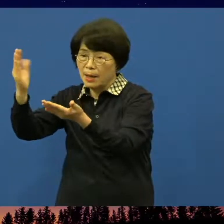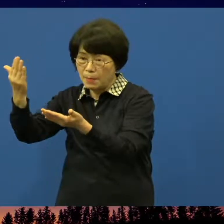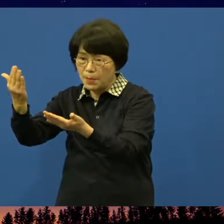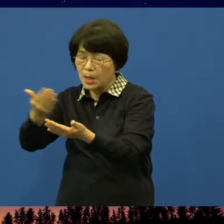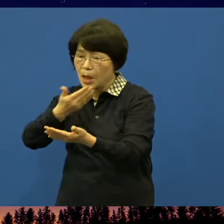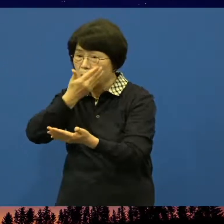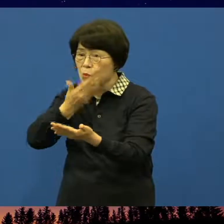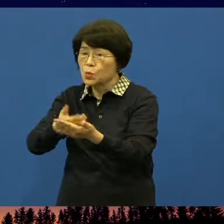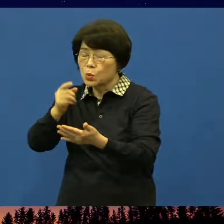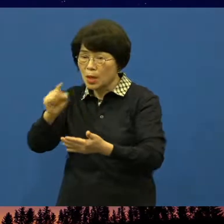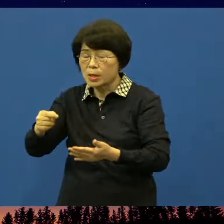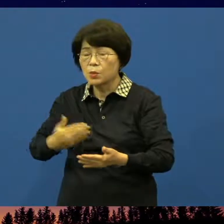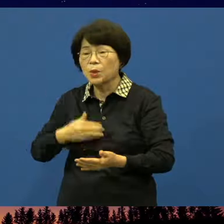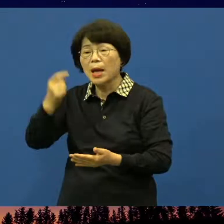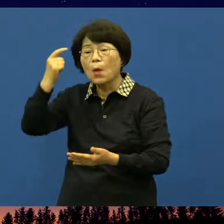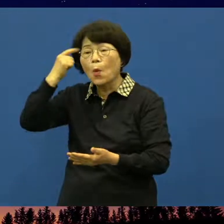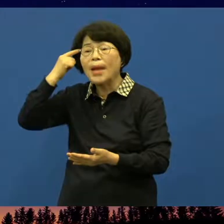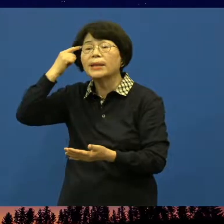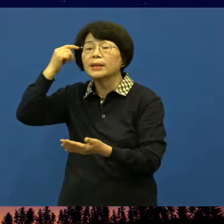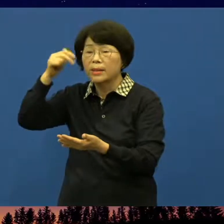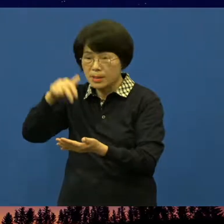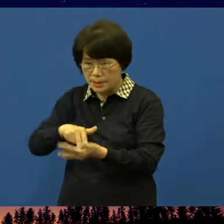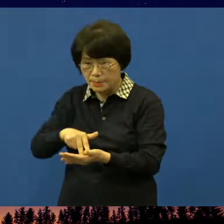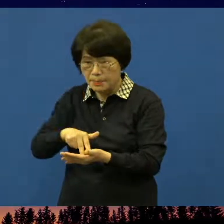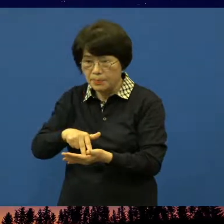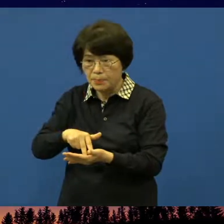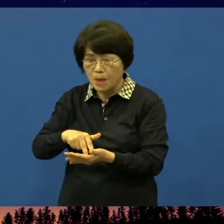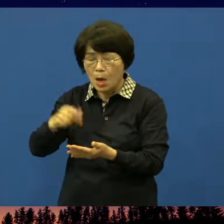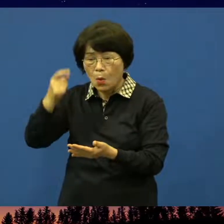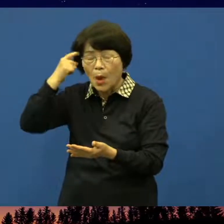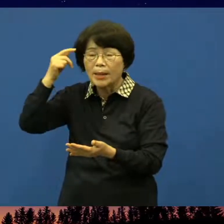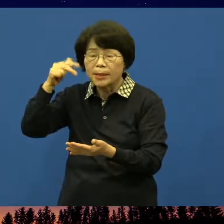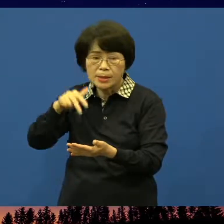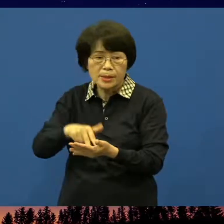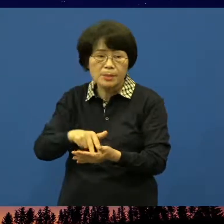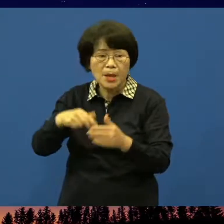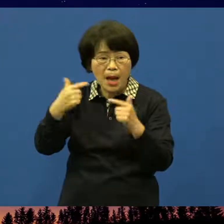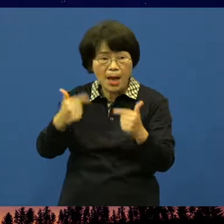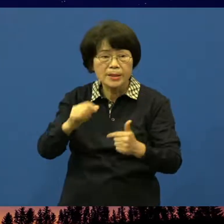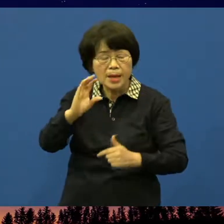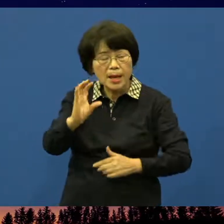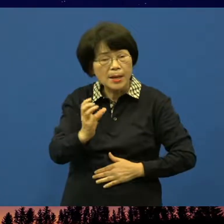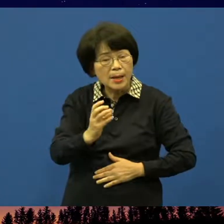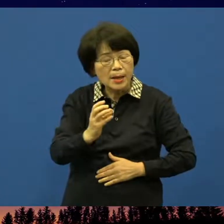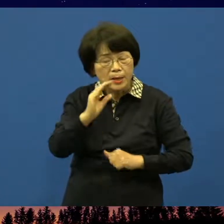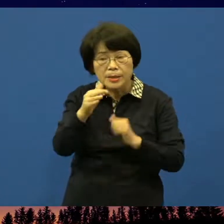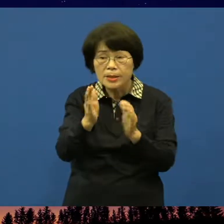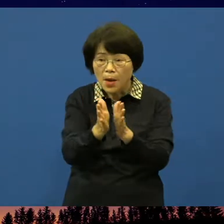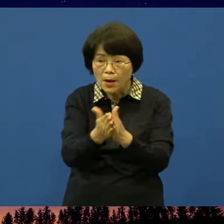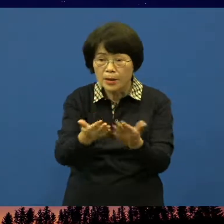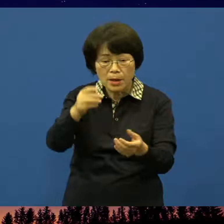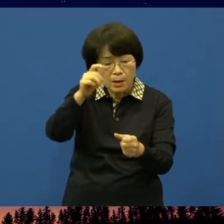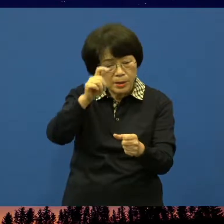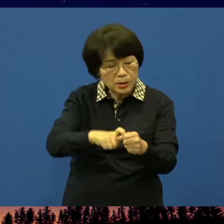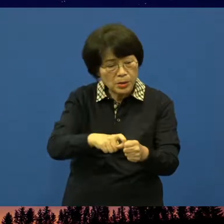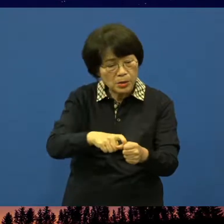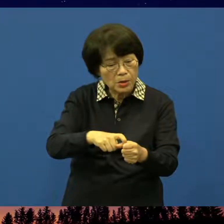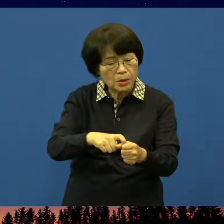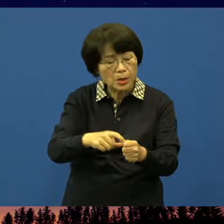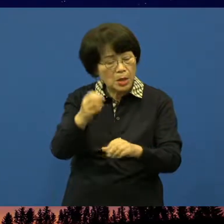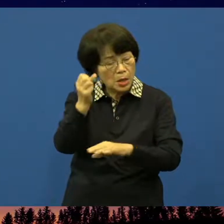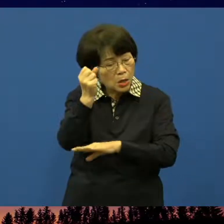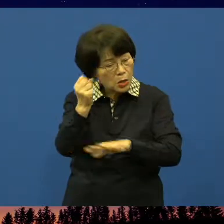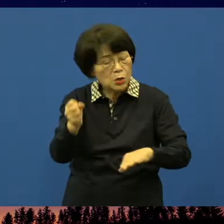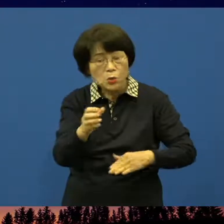중요한 것은 우리의 관점이라는 관점. 우리의 관점이 언제나 성경적 기준 속에서 있는가,